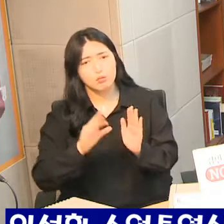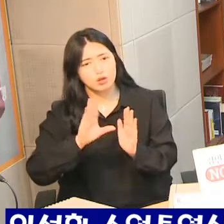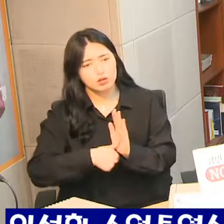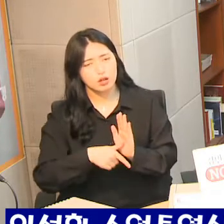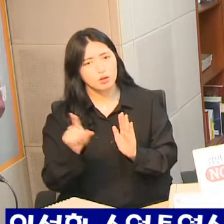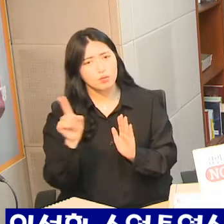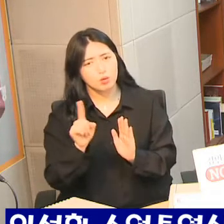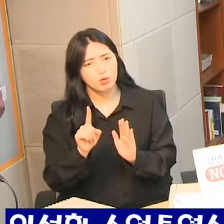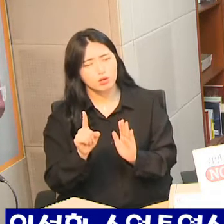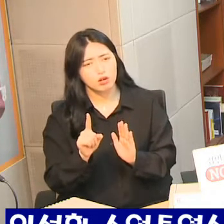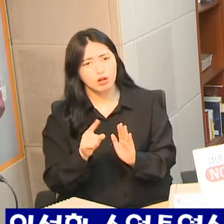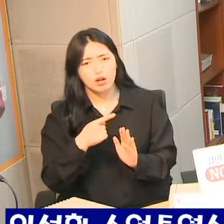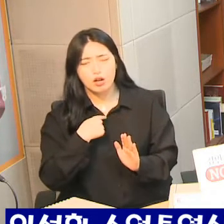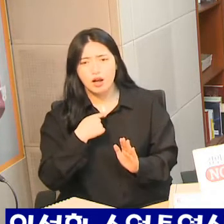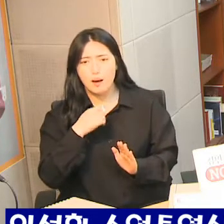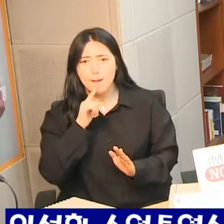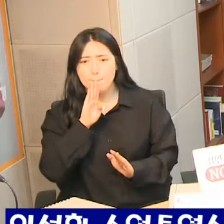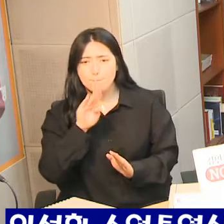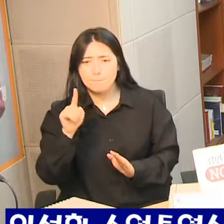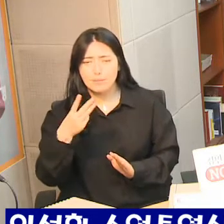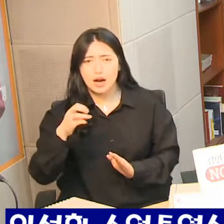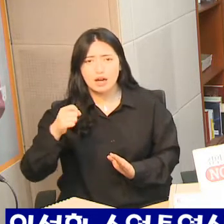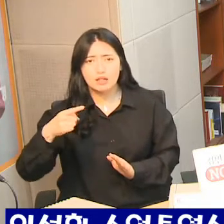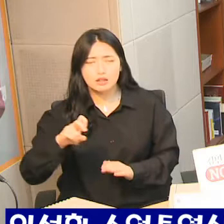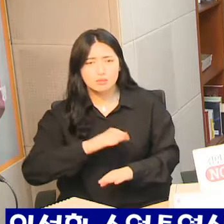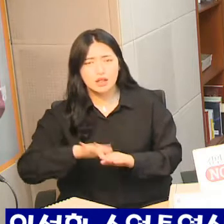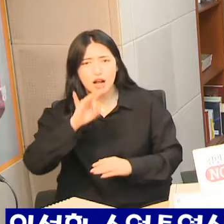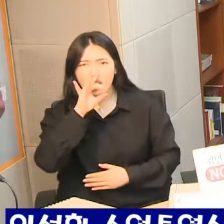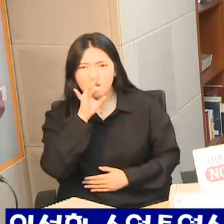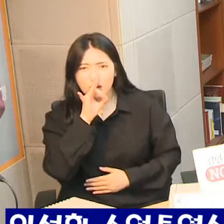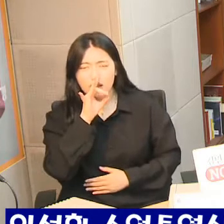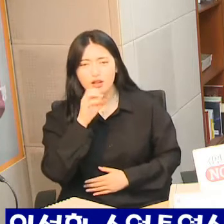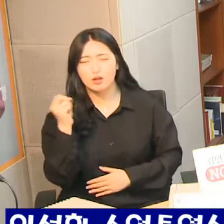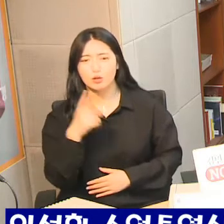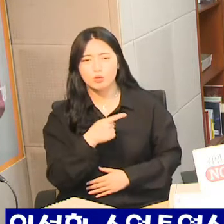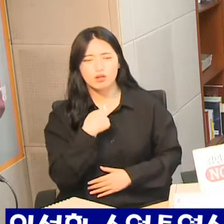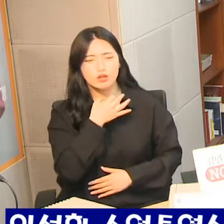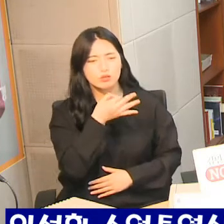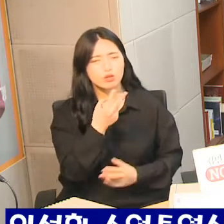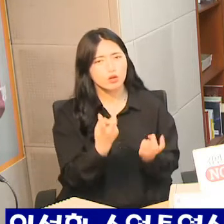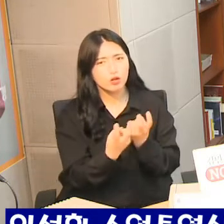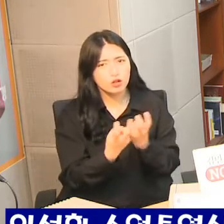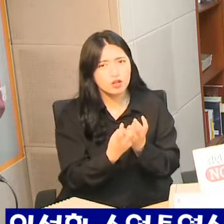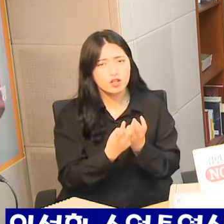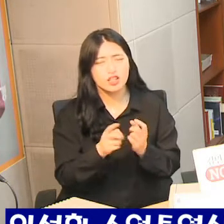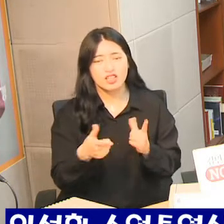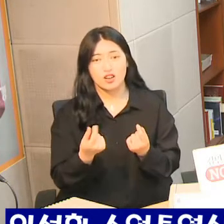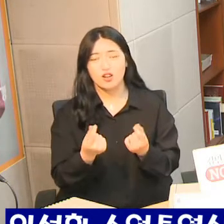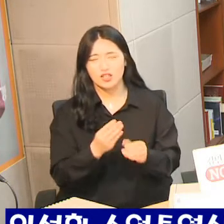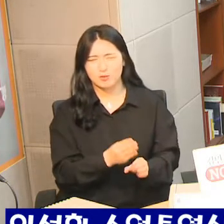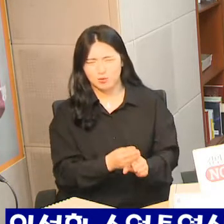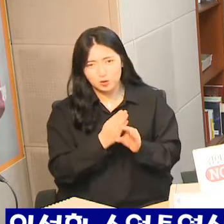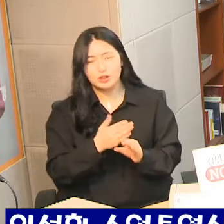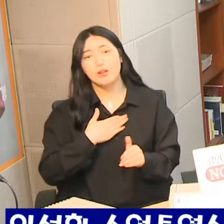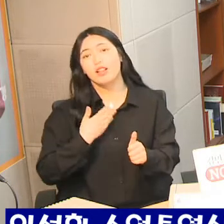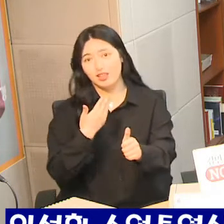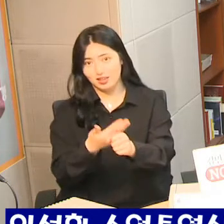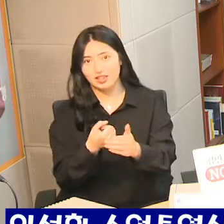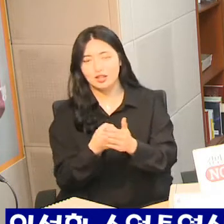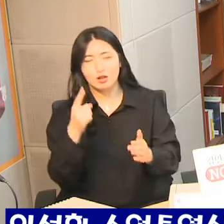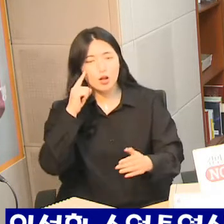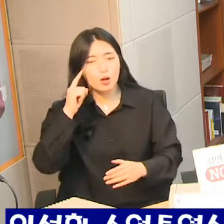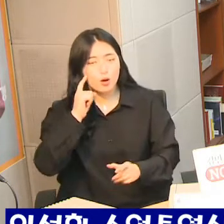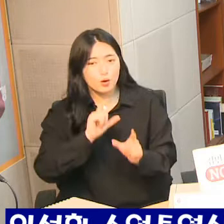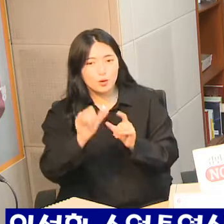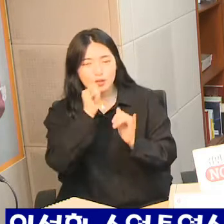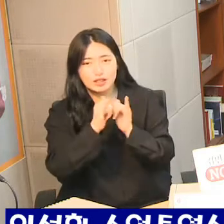이 부분이 좀 발음이 유독 안 되는 것 같아요. 하는 그런 것들. 이제 음성적인 부분들 집중적으로 짚어드릴 테니까 고민 있으신